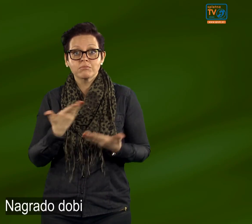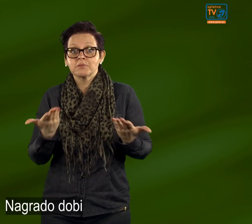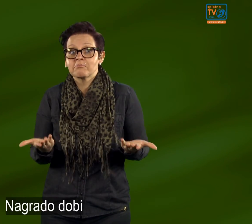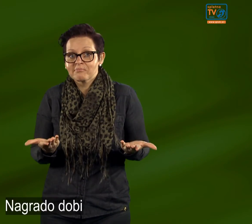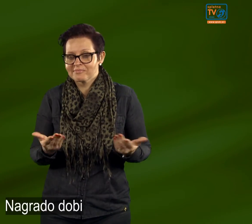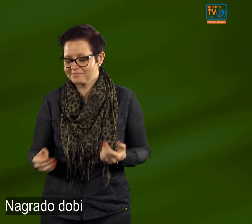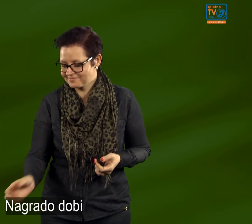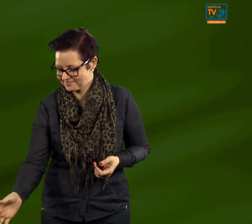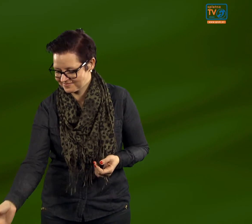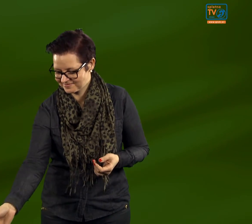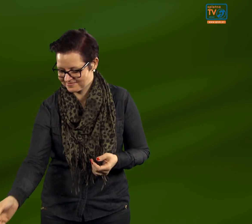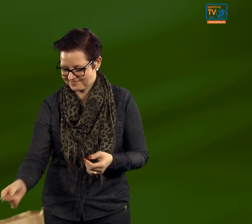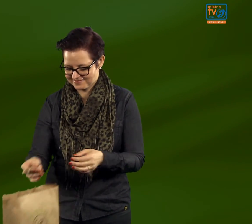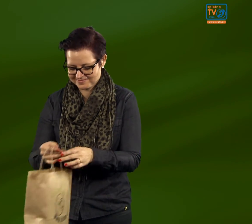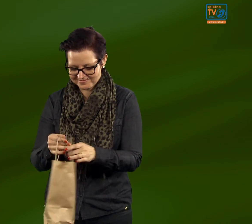Nagrado dobi